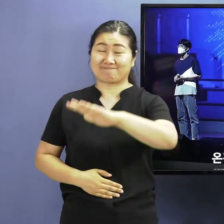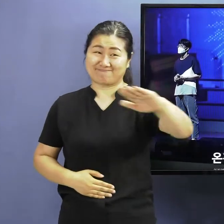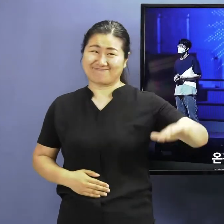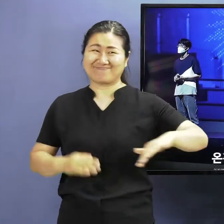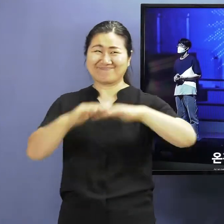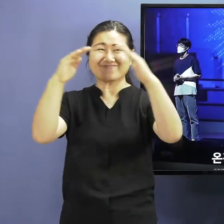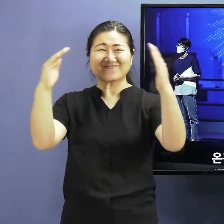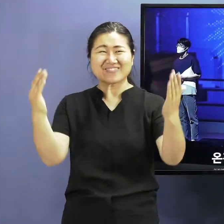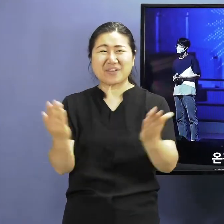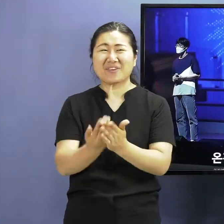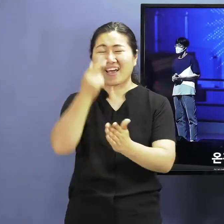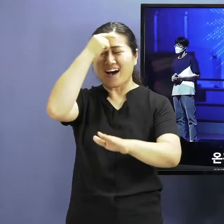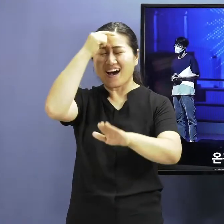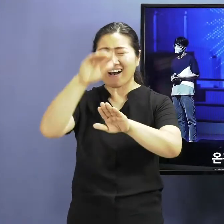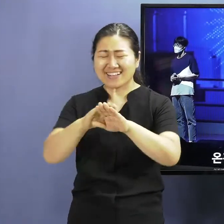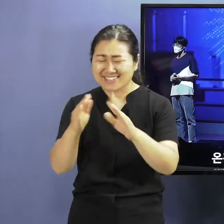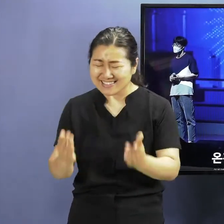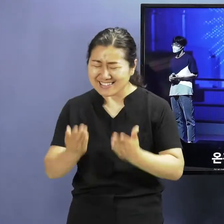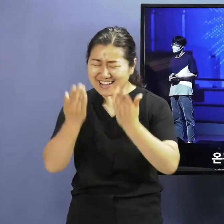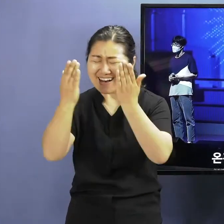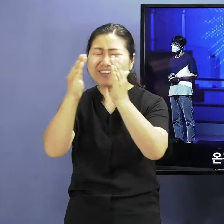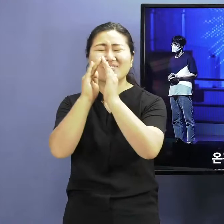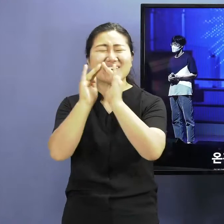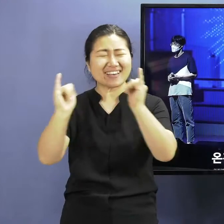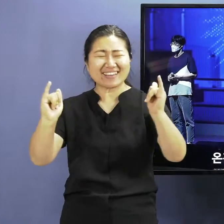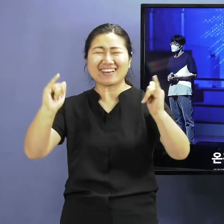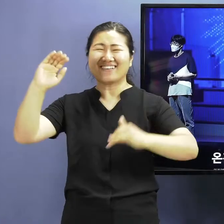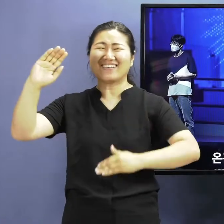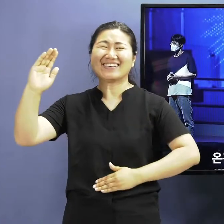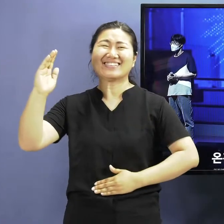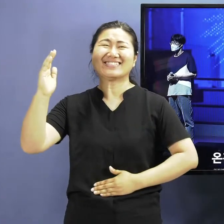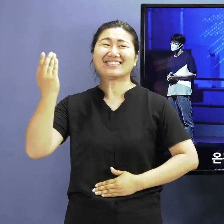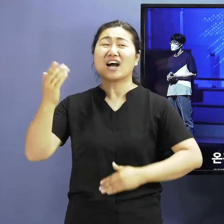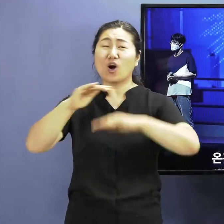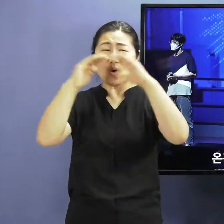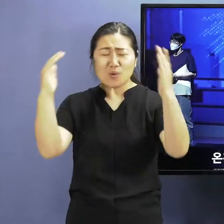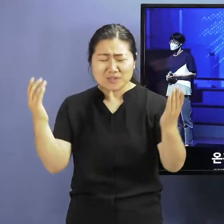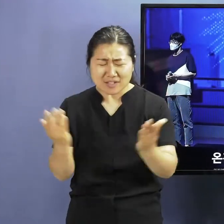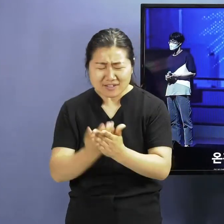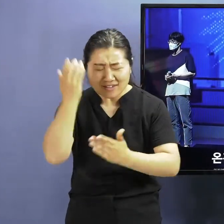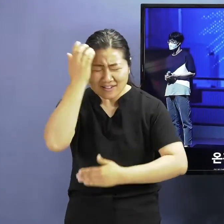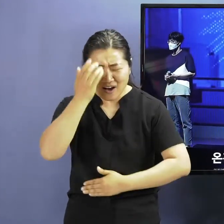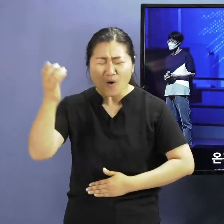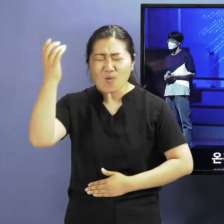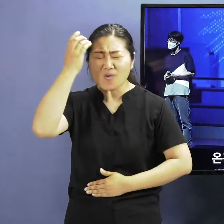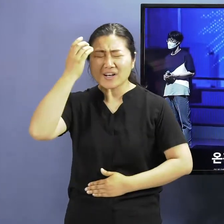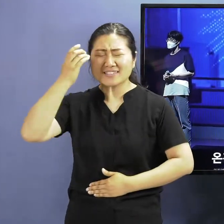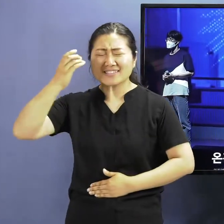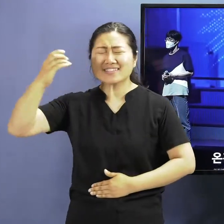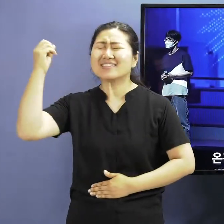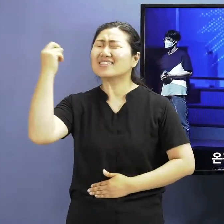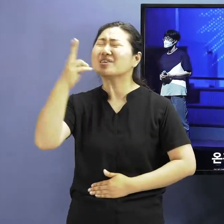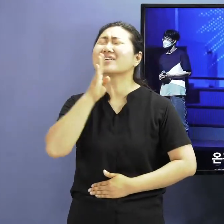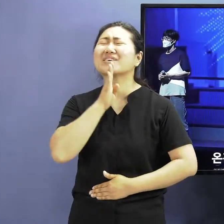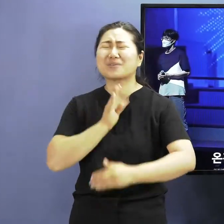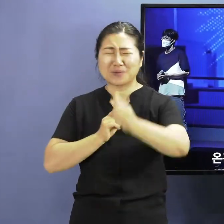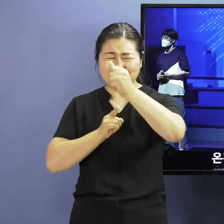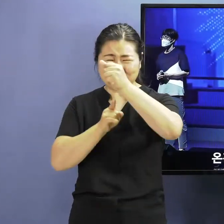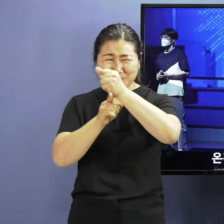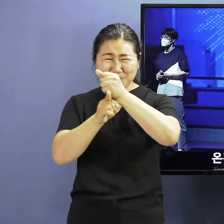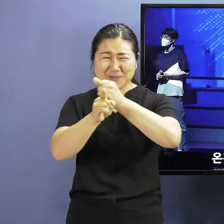모두 예배하는 자 되어 온전히 영과 진리로